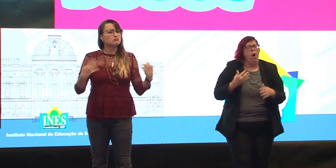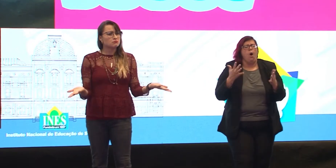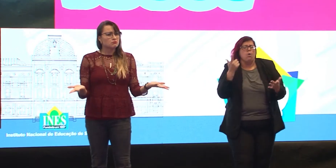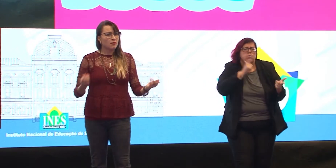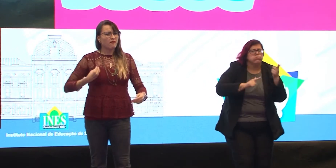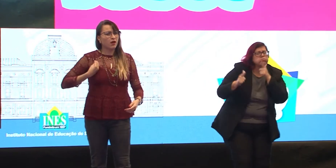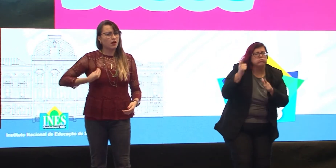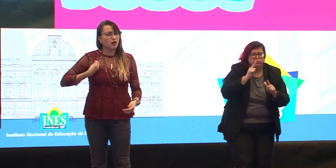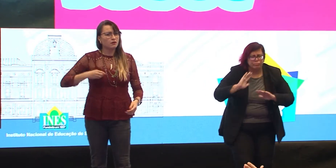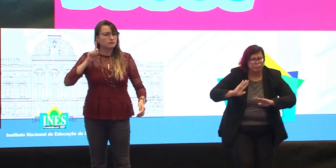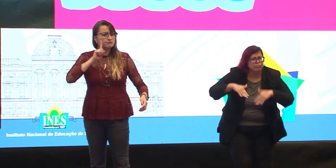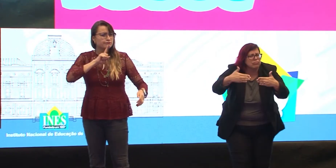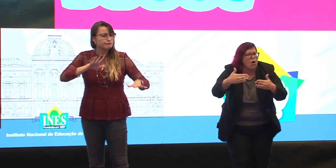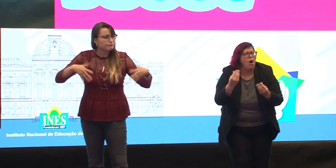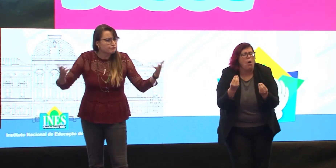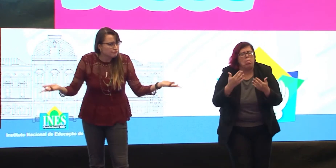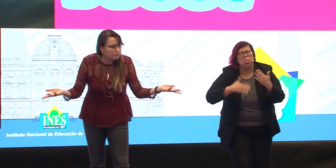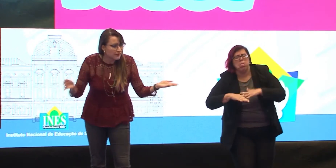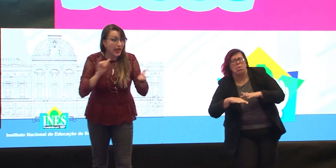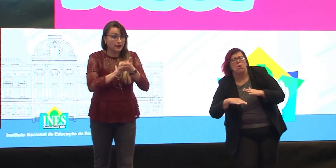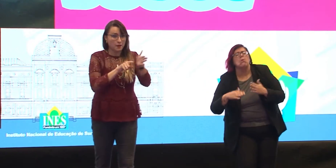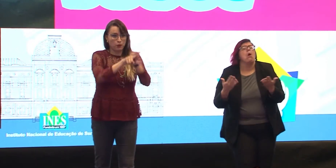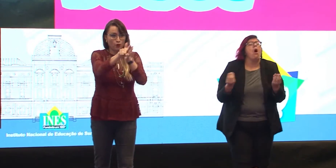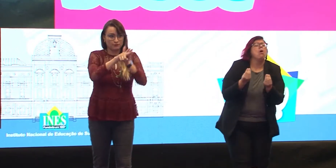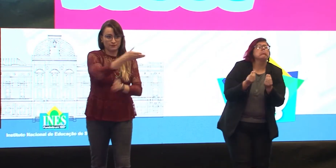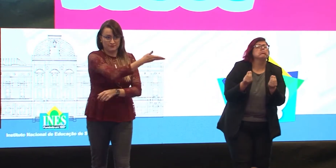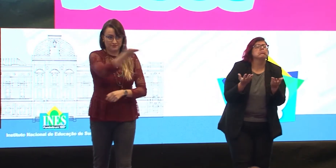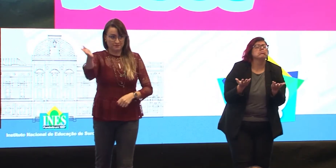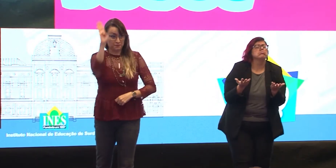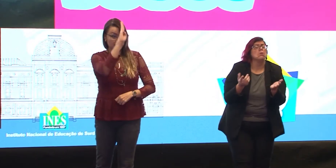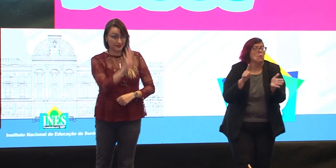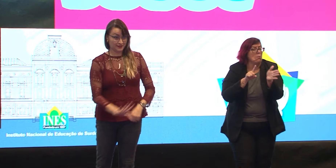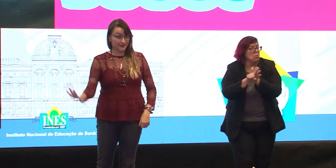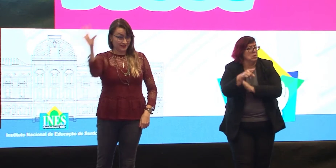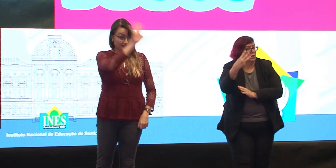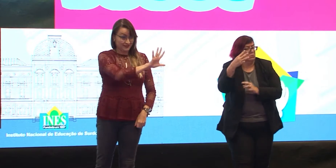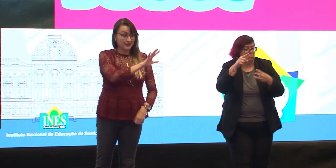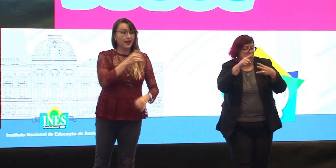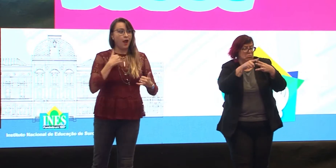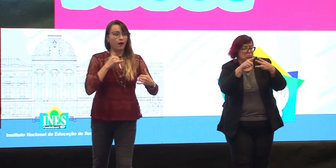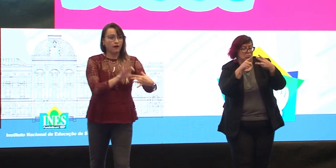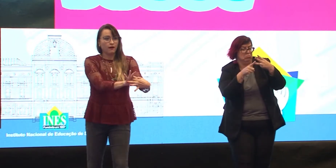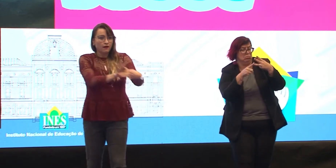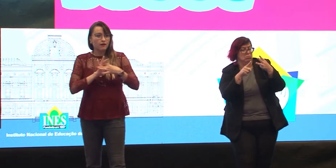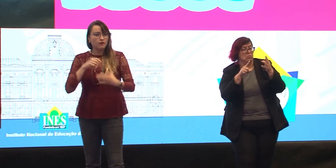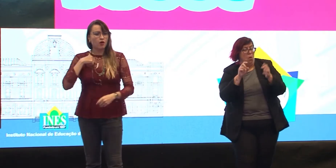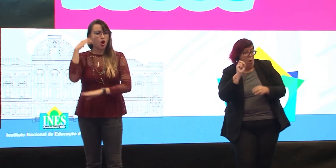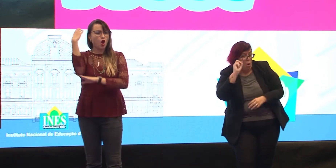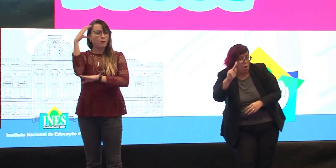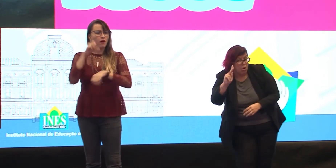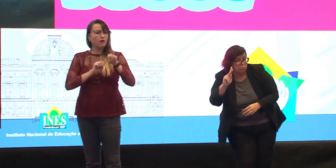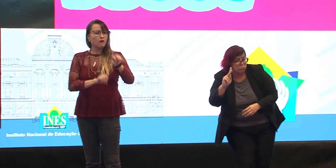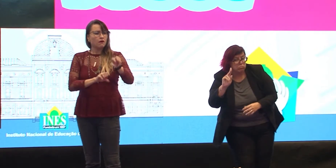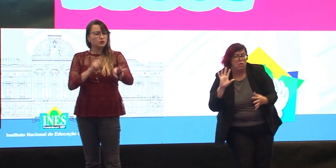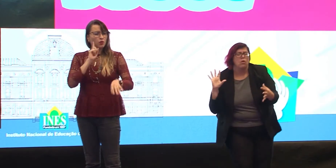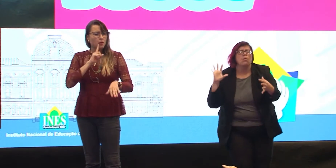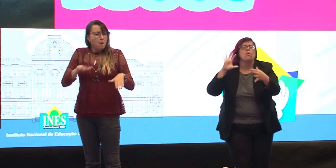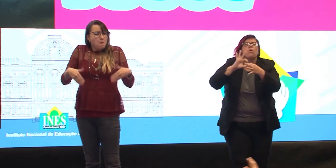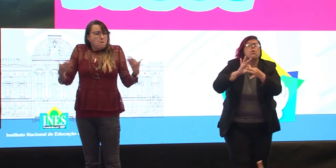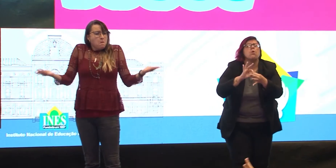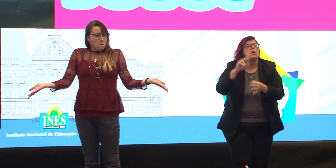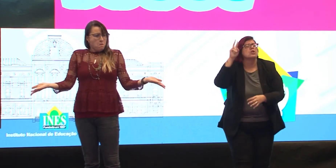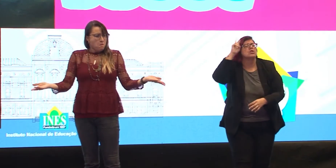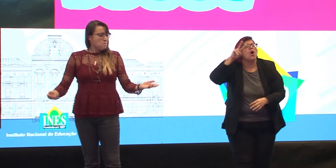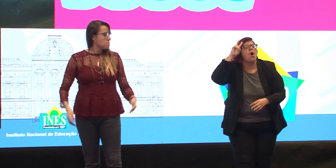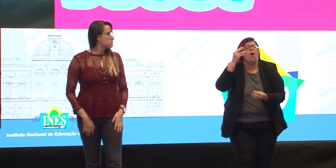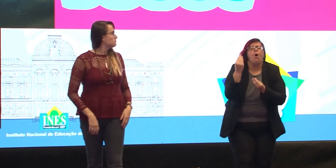nos favorece cognitivamente, como que essa educação nos favorece em todos os âmbitos da nossa vida. Eu